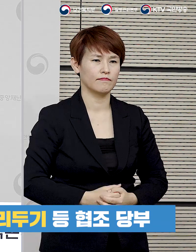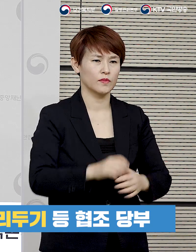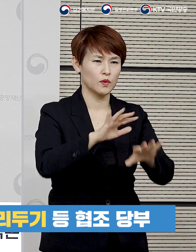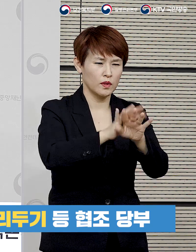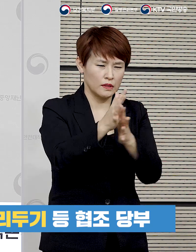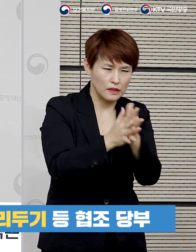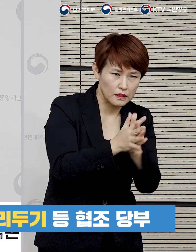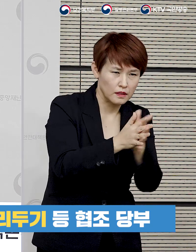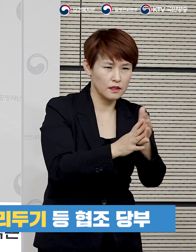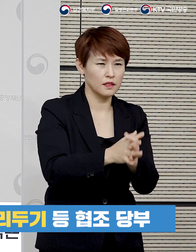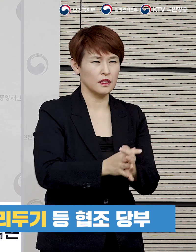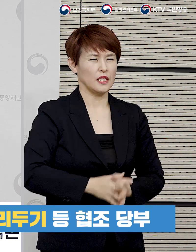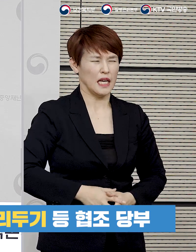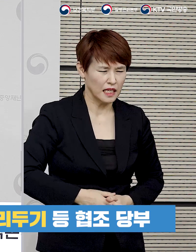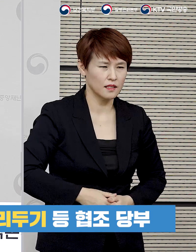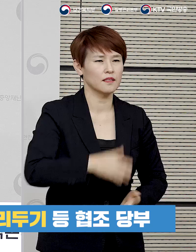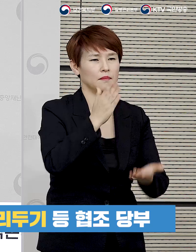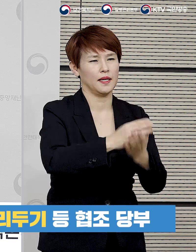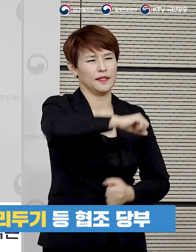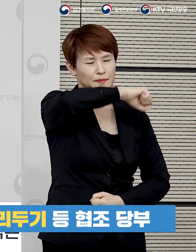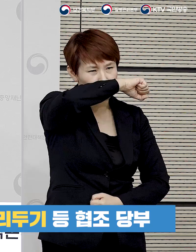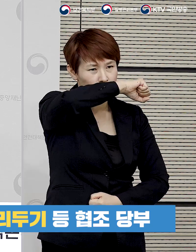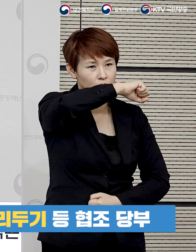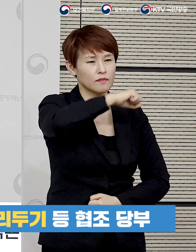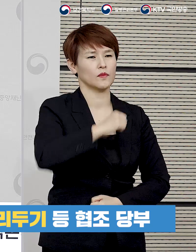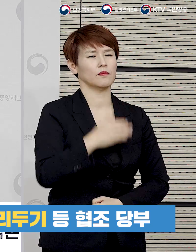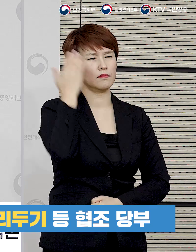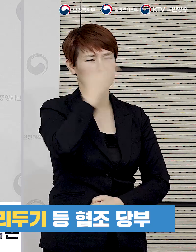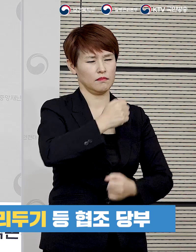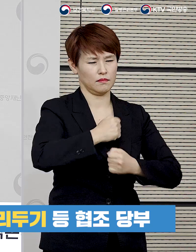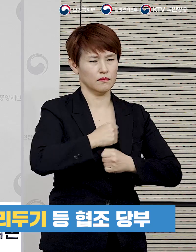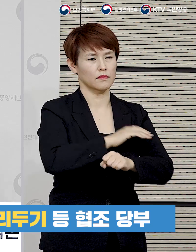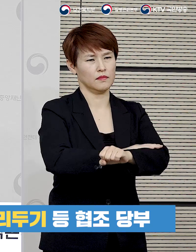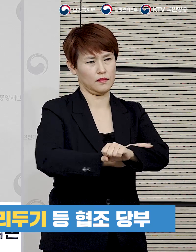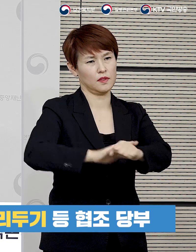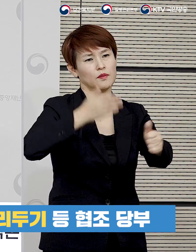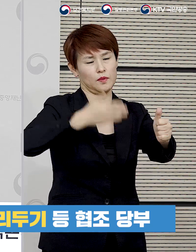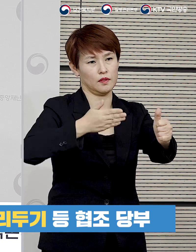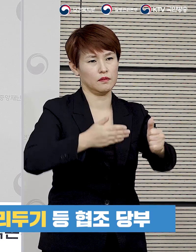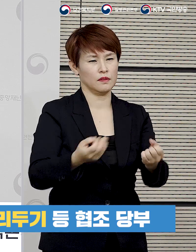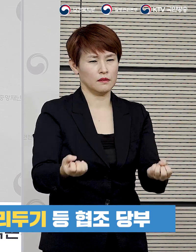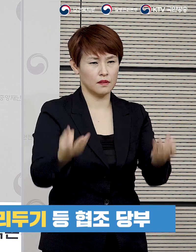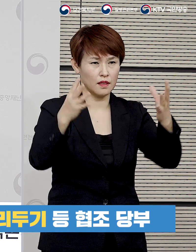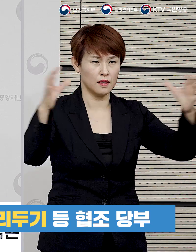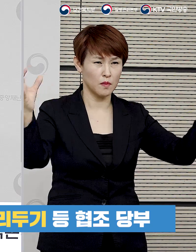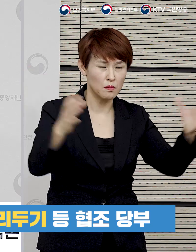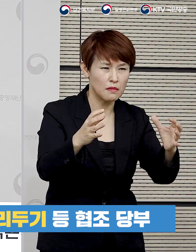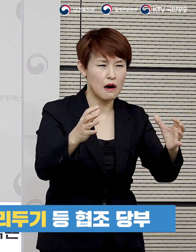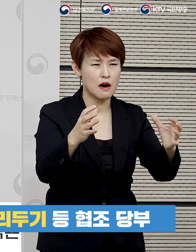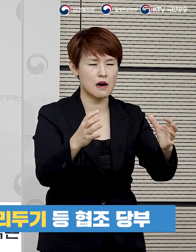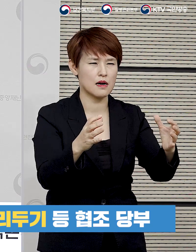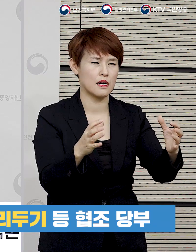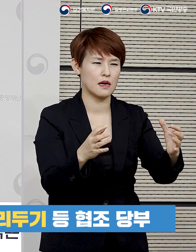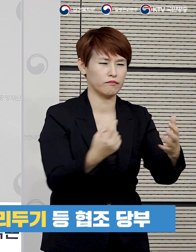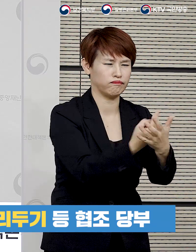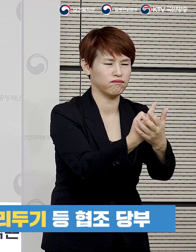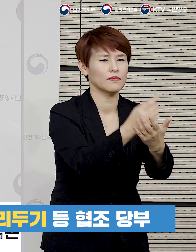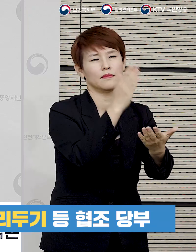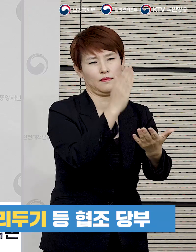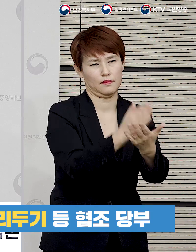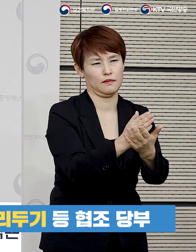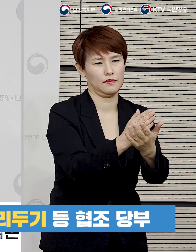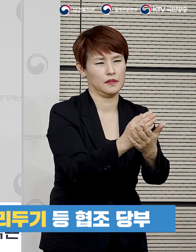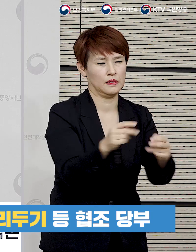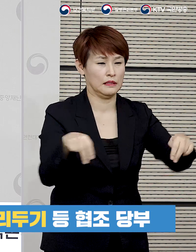중요합니다. 손 씻기, 기침 예절 등 국민위생 수칙을 철저히 지켜주시고 행사나 모임 같은 서로 간의 접촉을